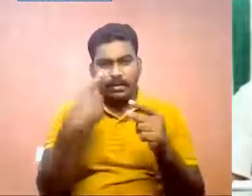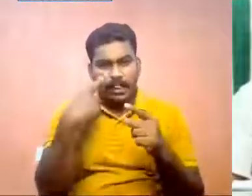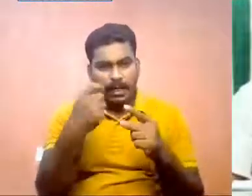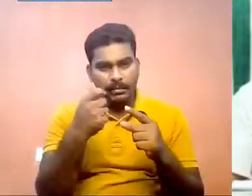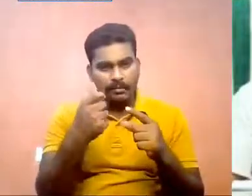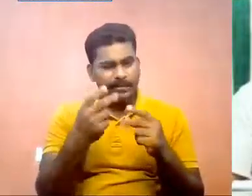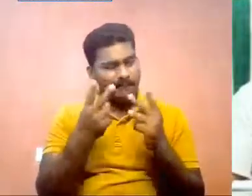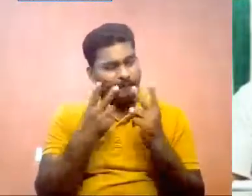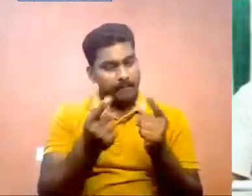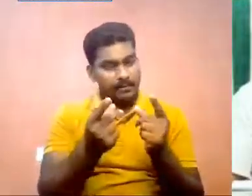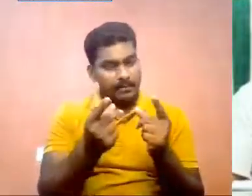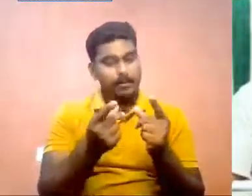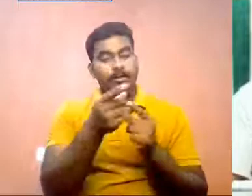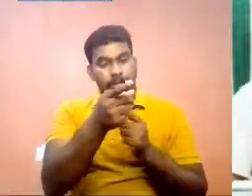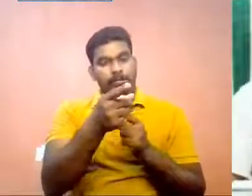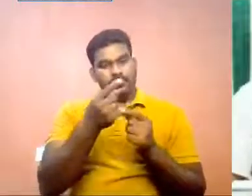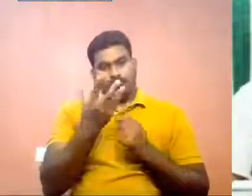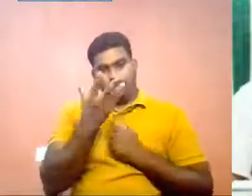അനുമതി ലഭിച്ച ഉടനെ തന്നെ